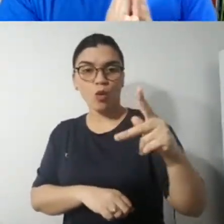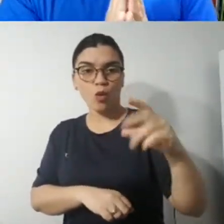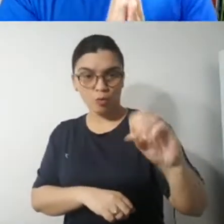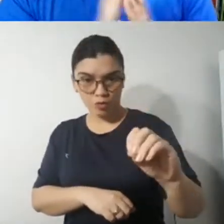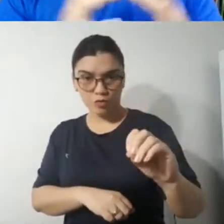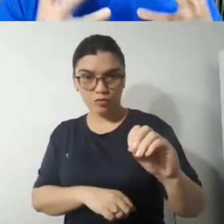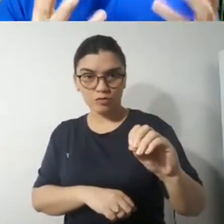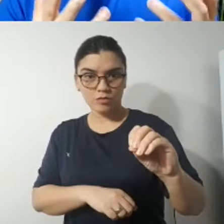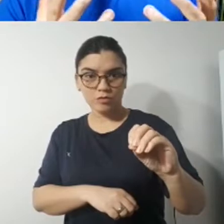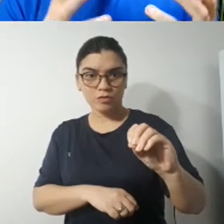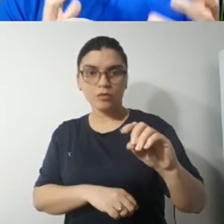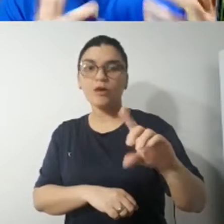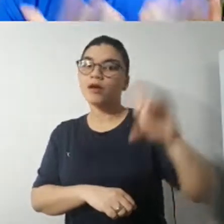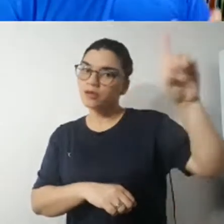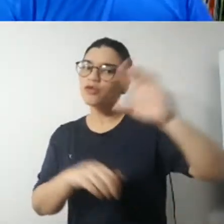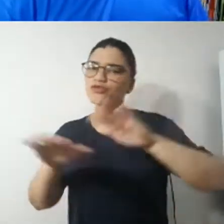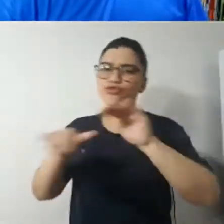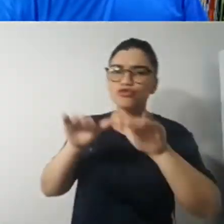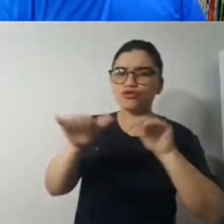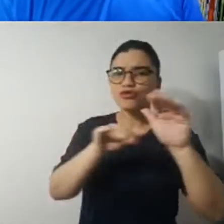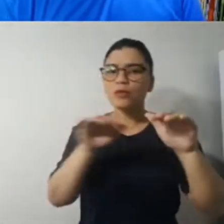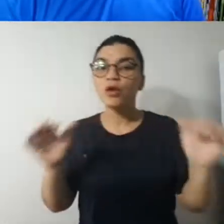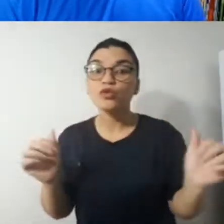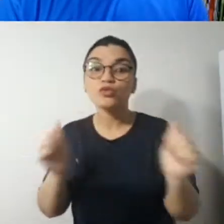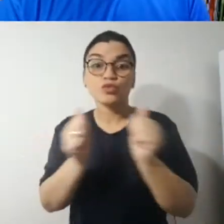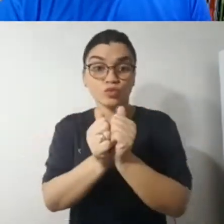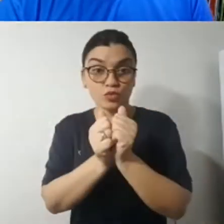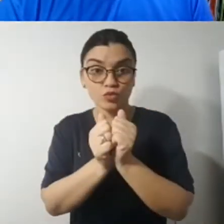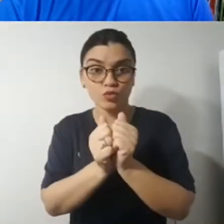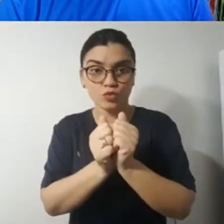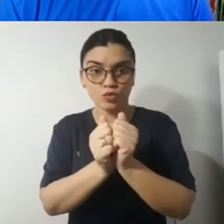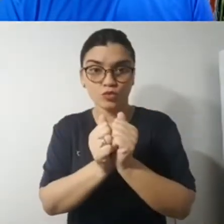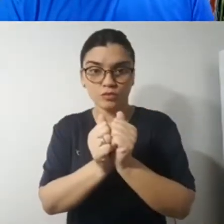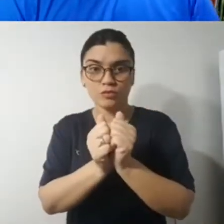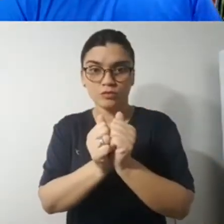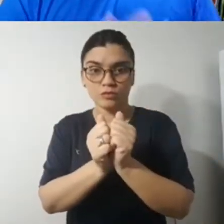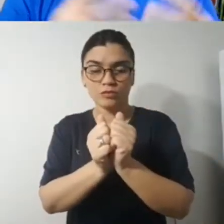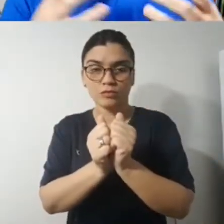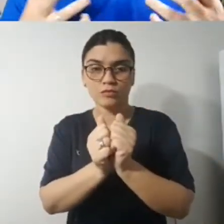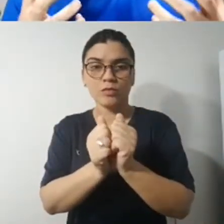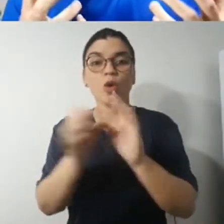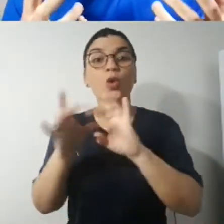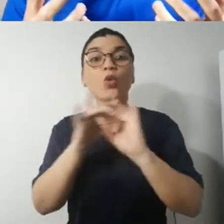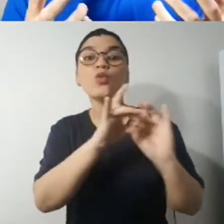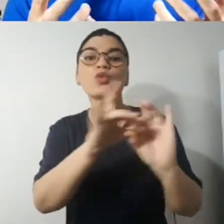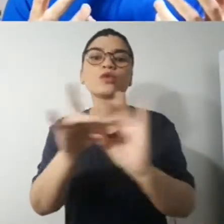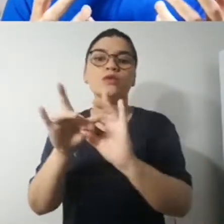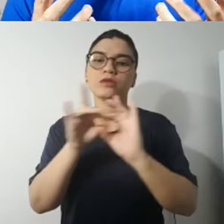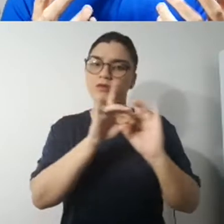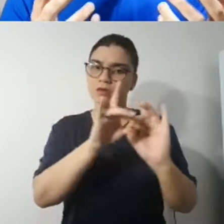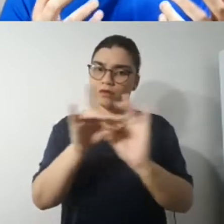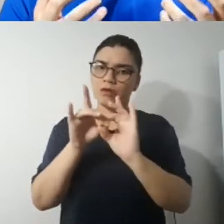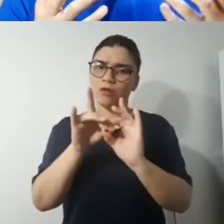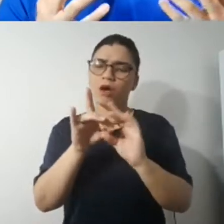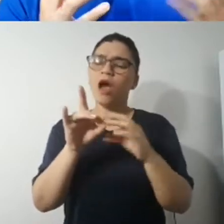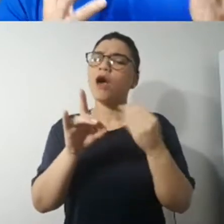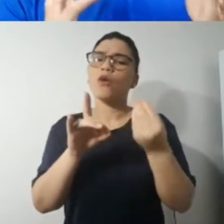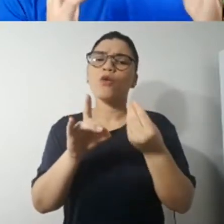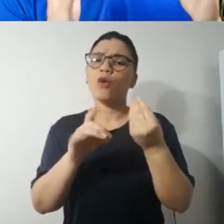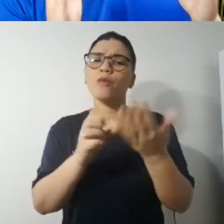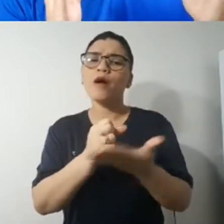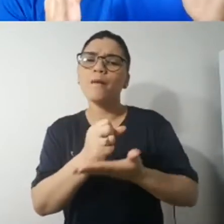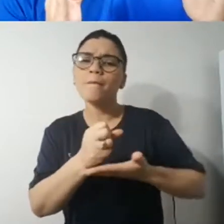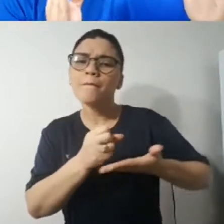Deus nos chamou para nos unirmos no evangelho. A unidade é a base do cristianismo.